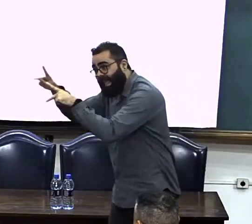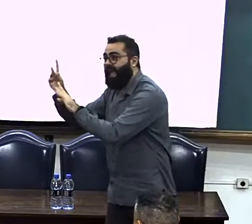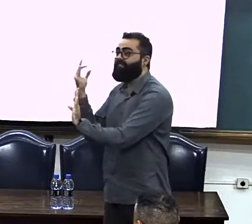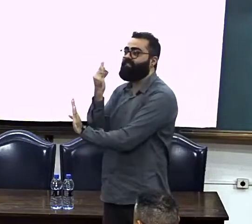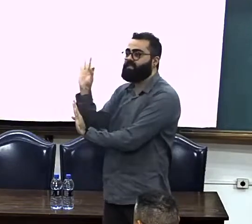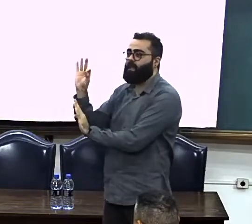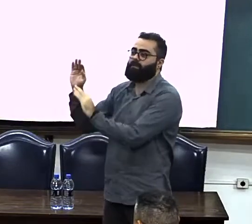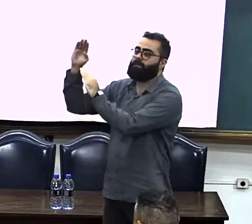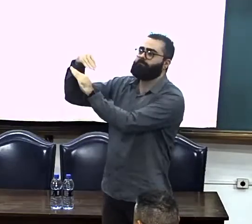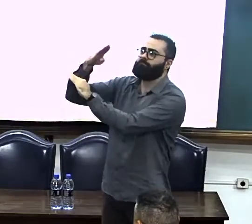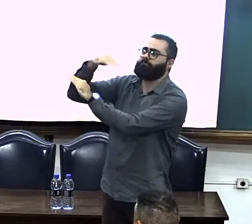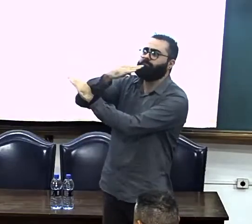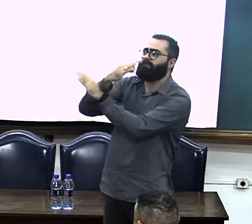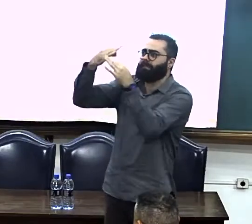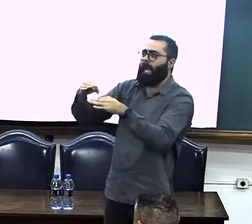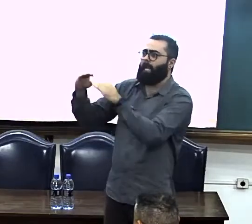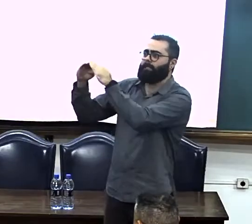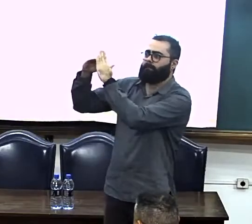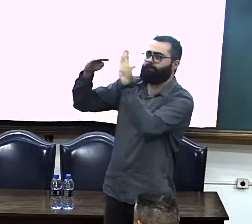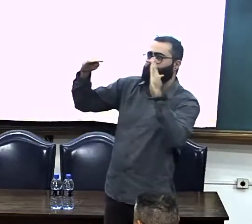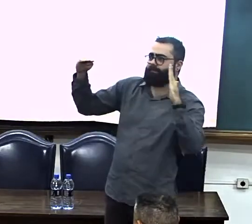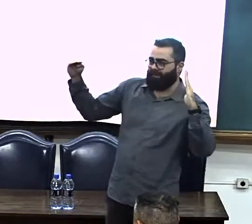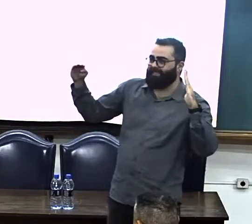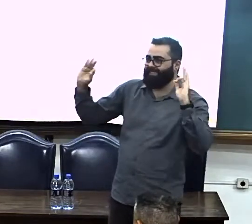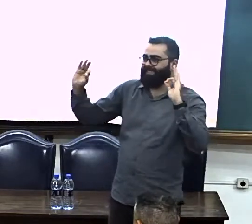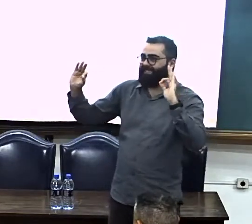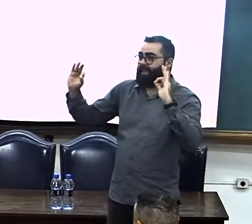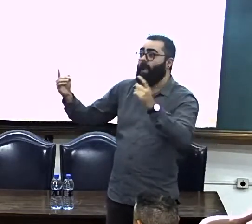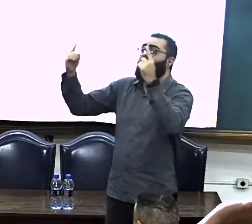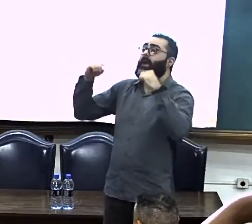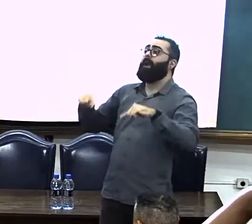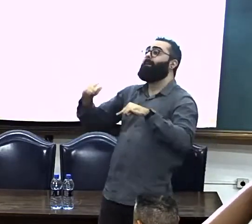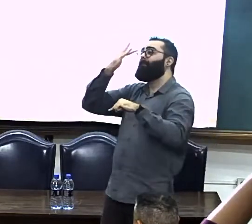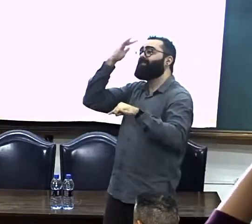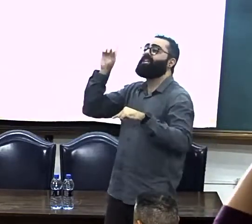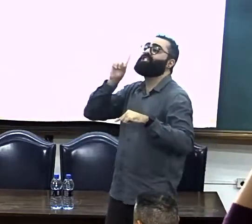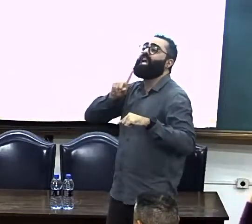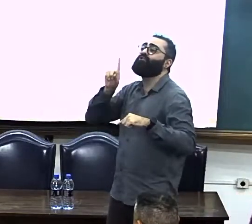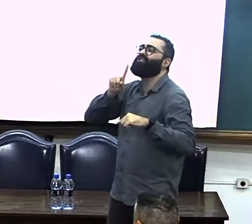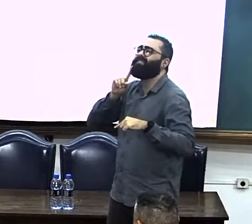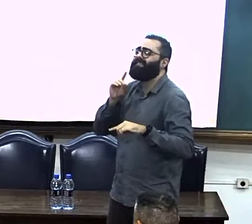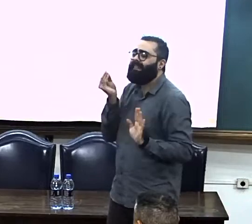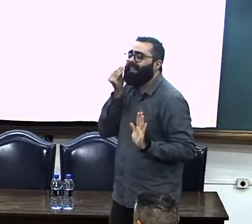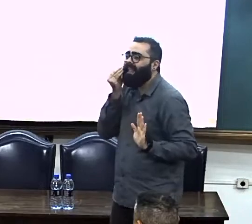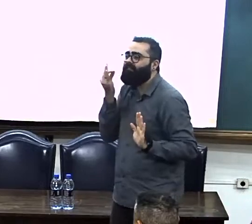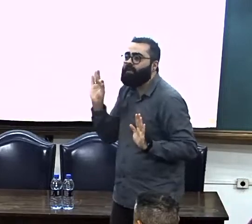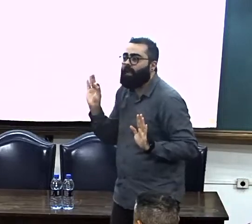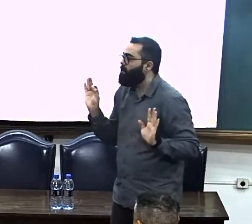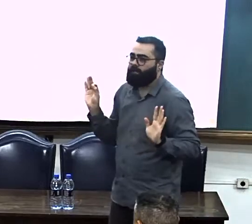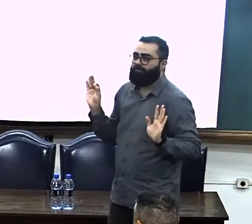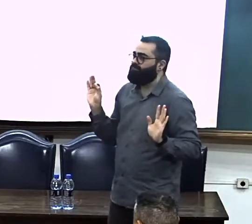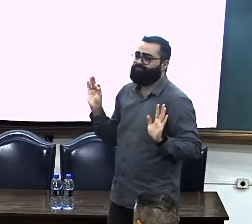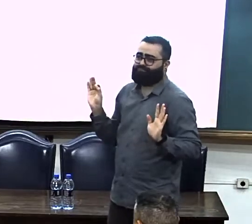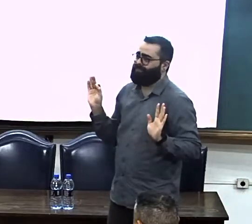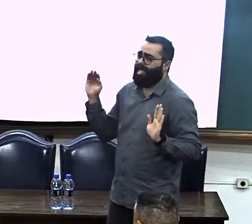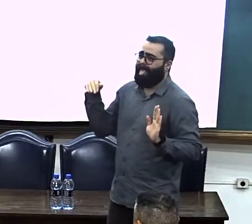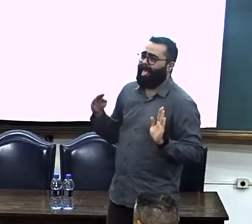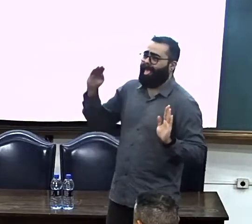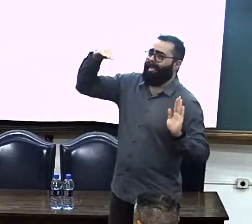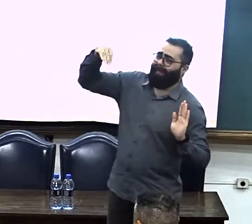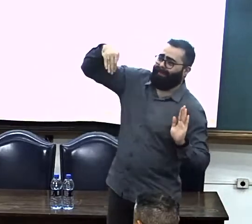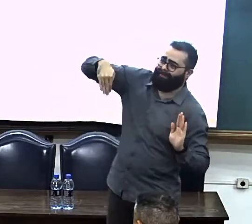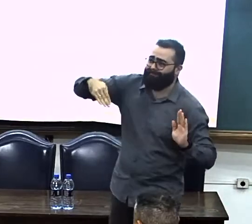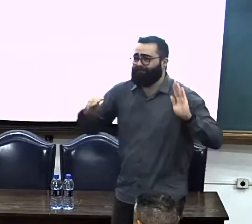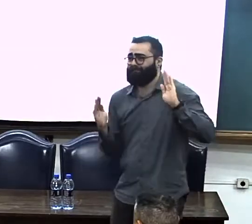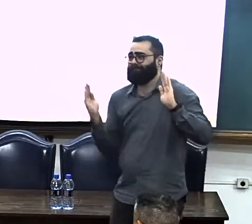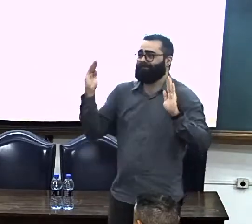na porção superior do slide, a gente tem a curva aí da abertura da mandíbula, com os locais,